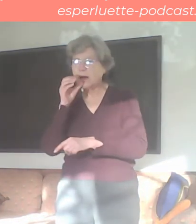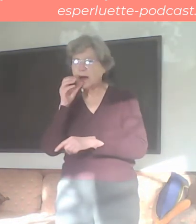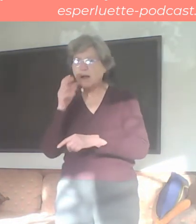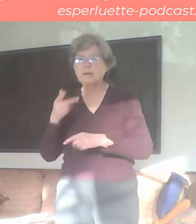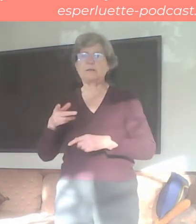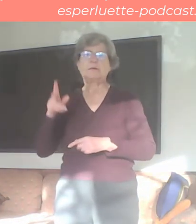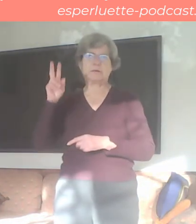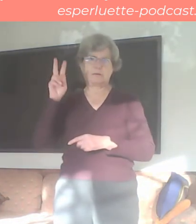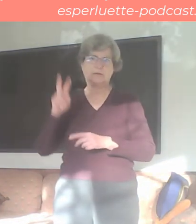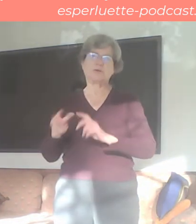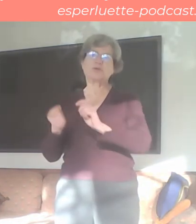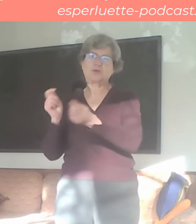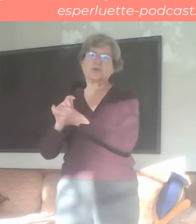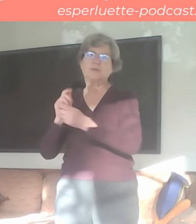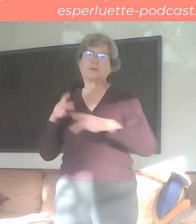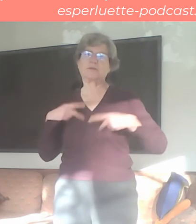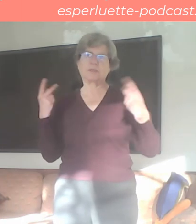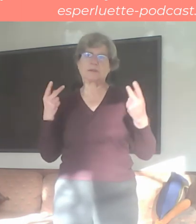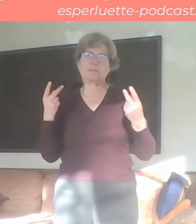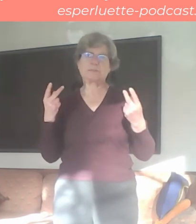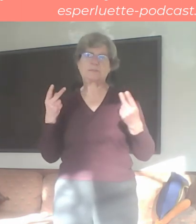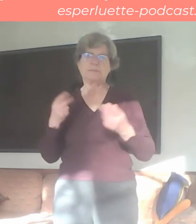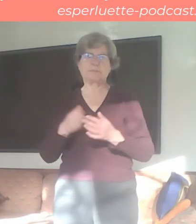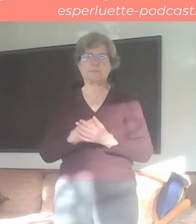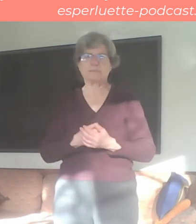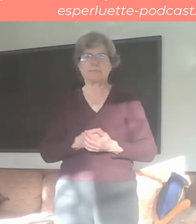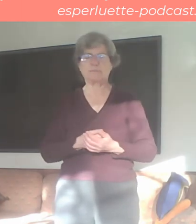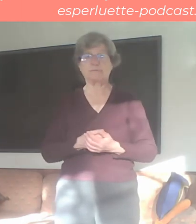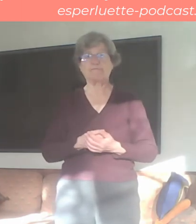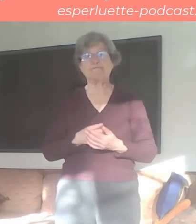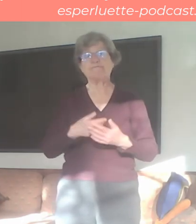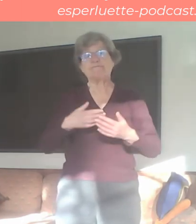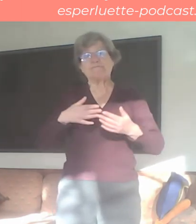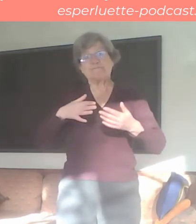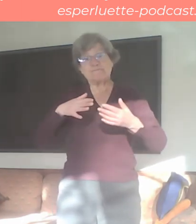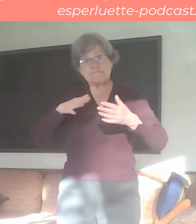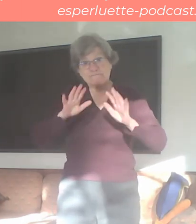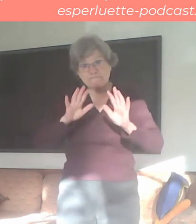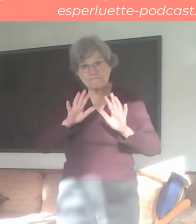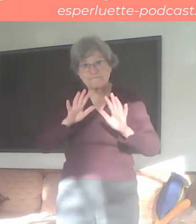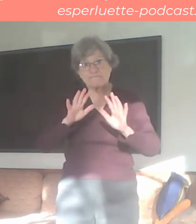j'entendais sonner, et puis c'était un sourd qui débarquait. Et puis aussi bien, j'étais pas là, et puis il était venu. Et c'était comme ça que ça se